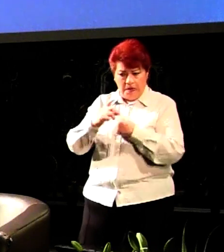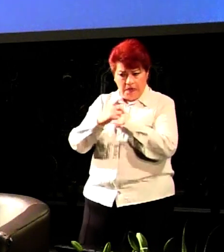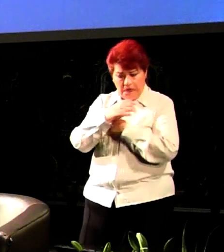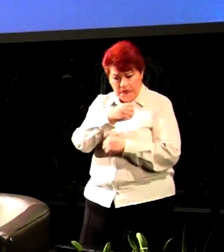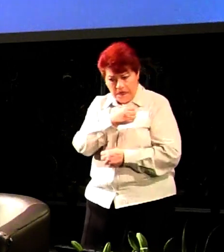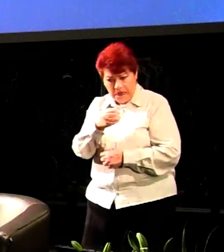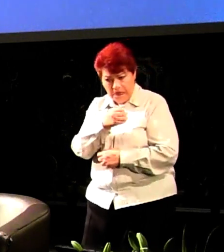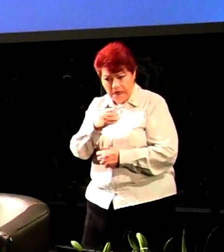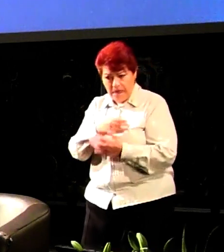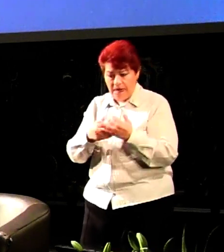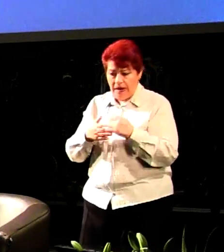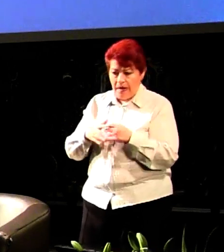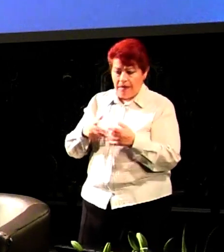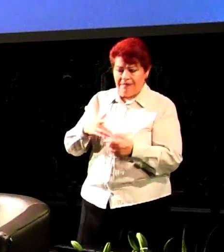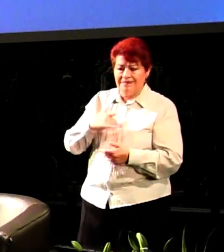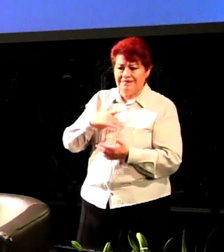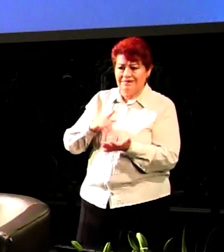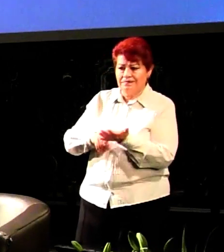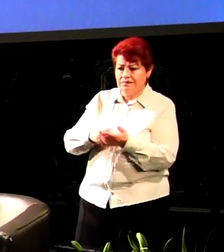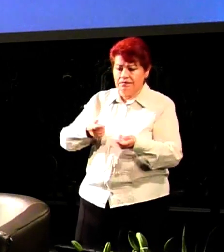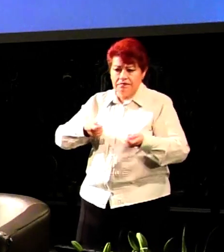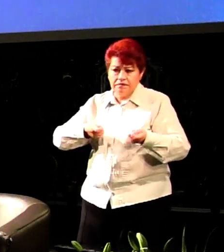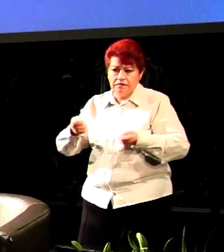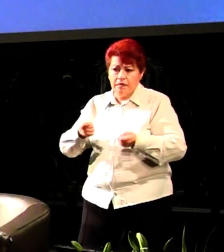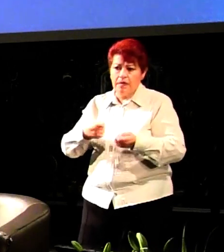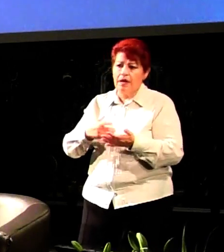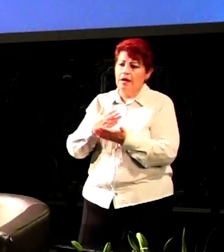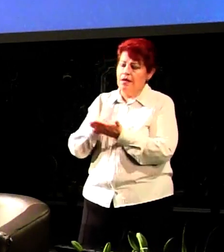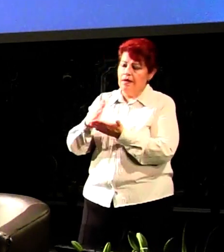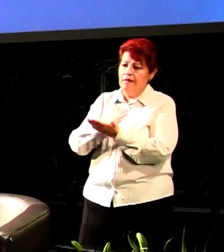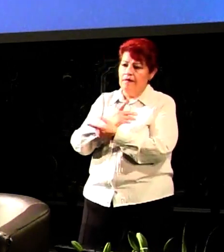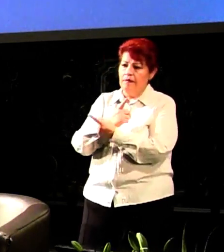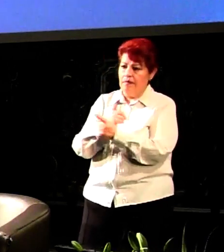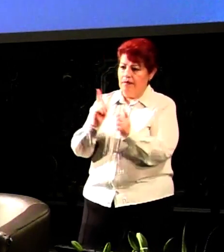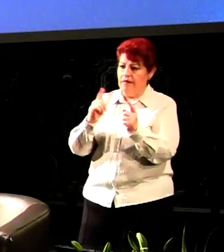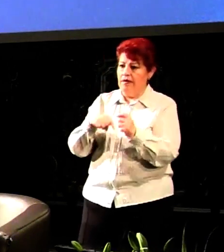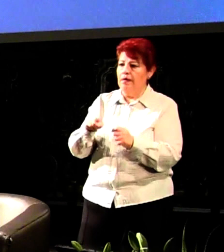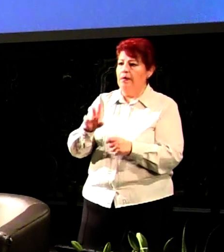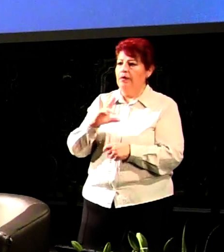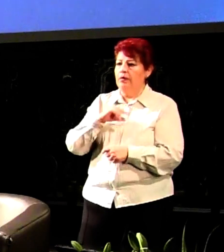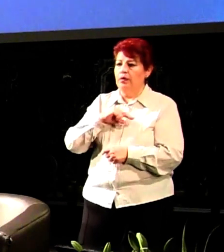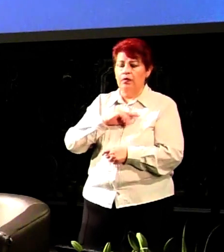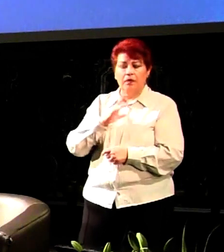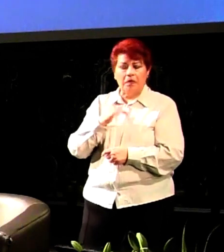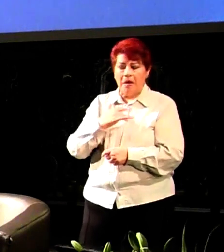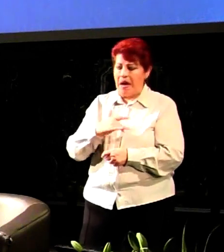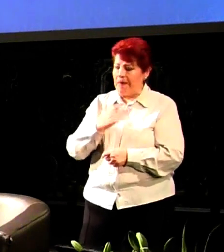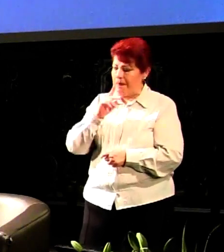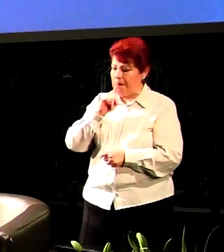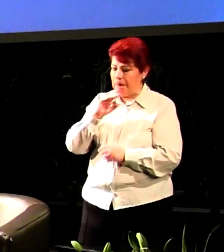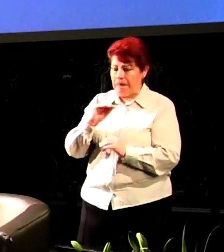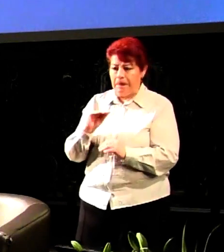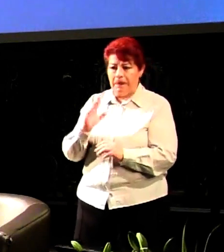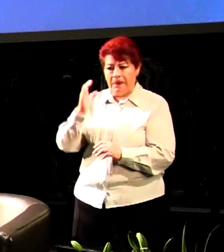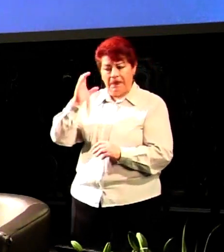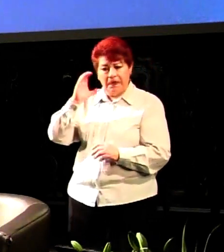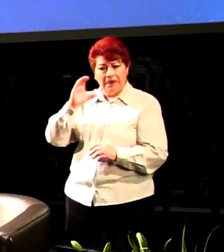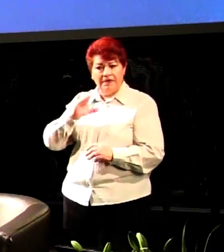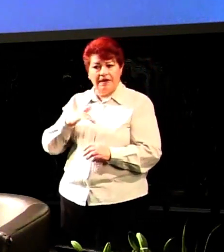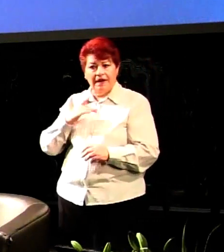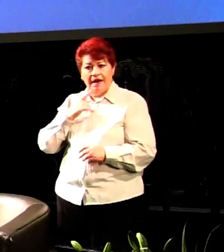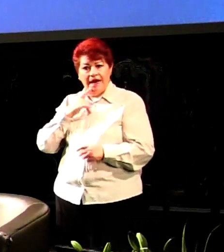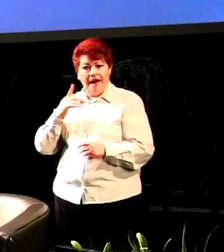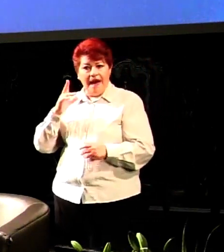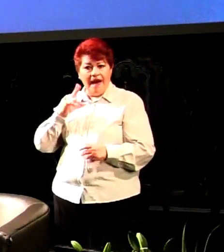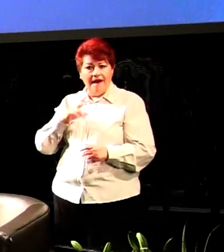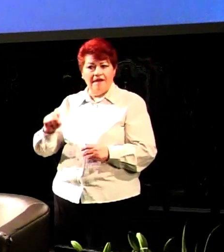amor y con un manejo de emociones, podemos hacer una diferencia. Pero si nosotros no estamos conscientes de poder manejar estas